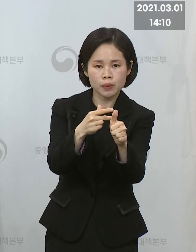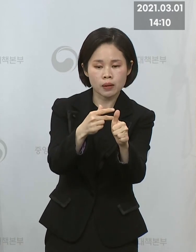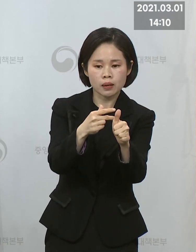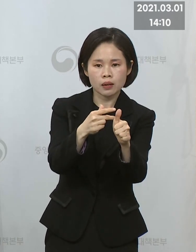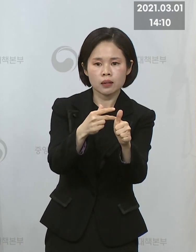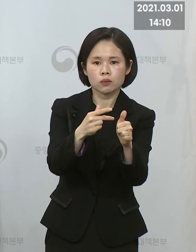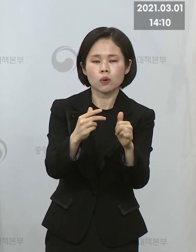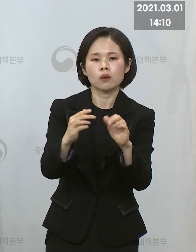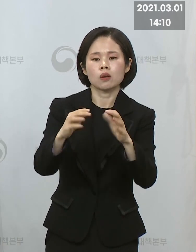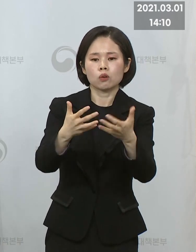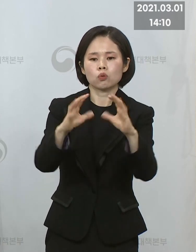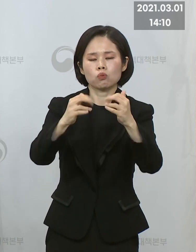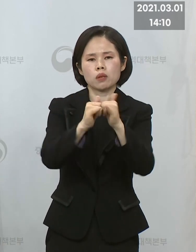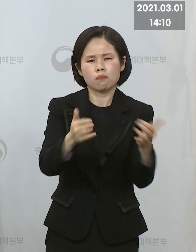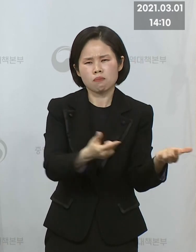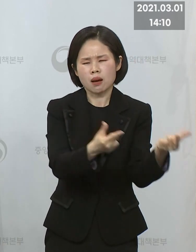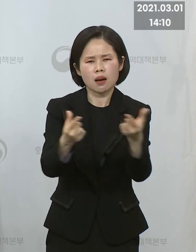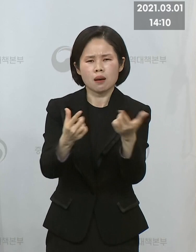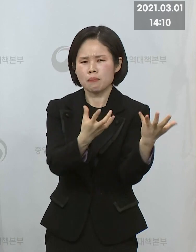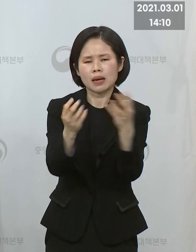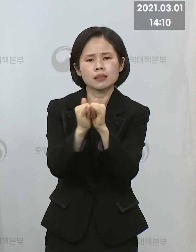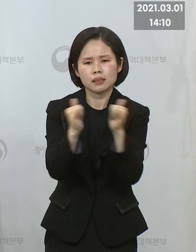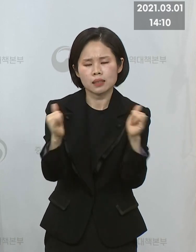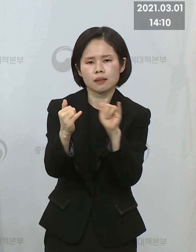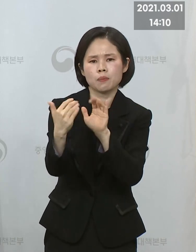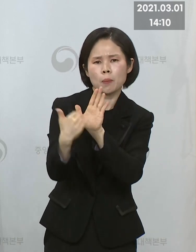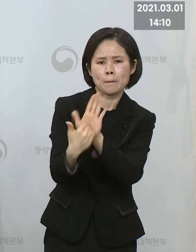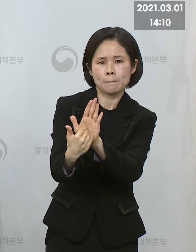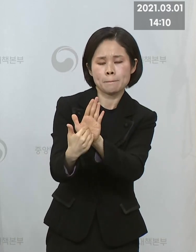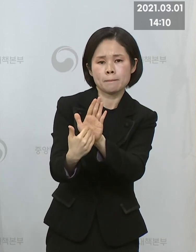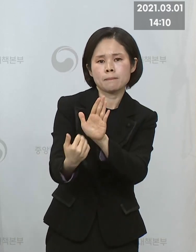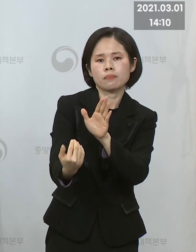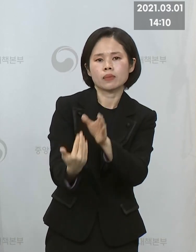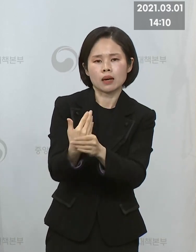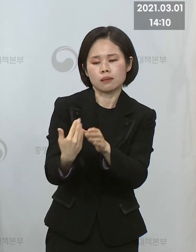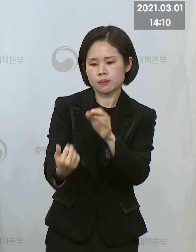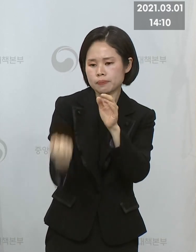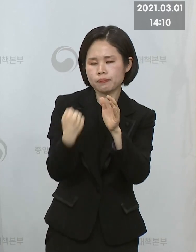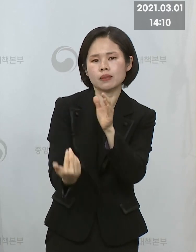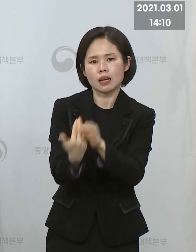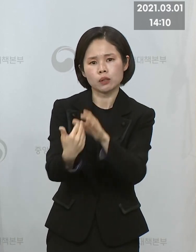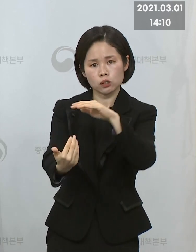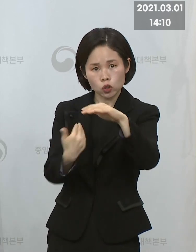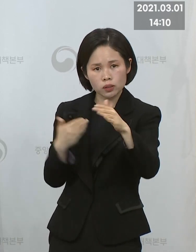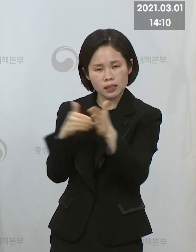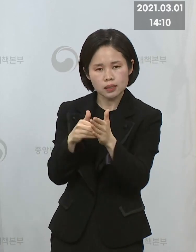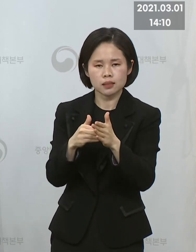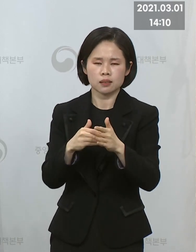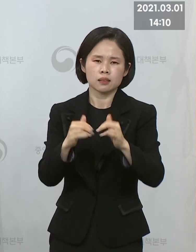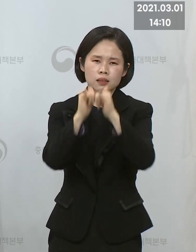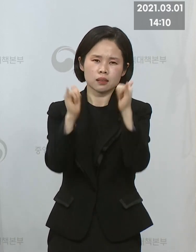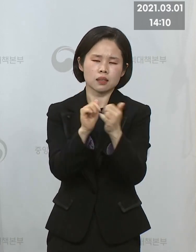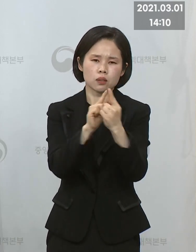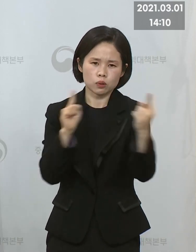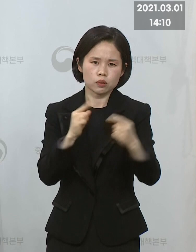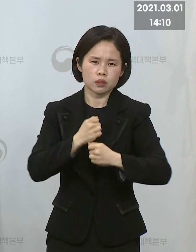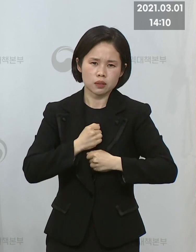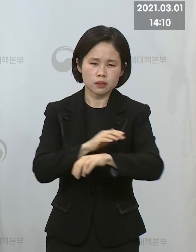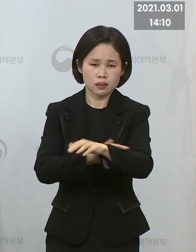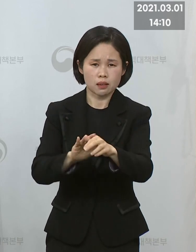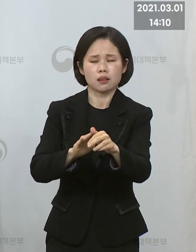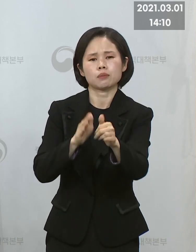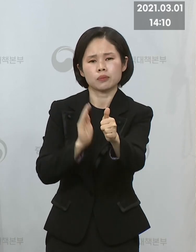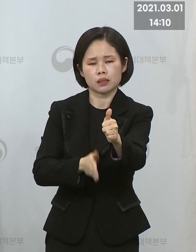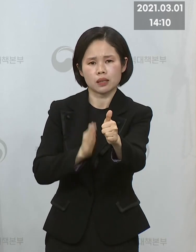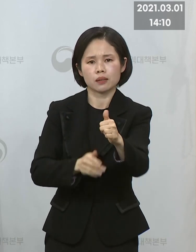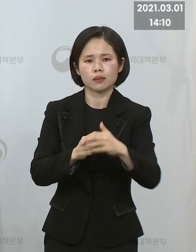준수가 필요하다는 것을 당부를 드립니다. 먼저 3월 1일부터 2주간 연장된 사회적 거리 두기와